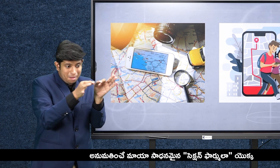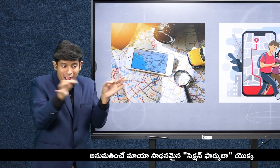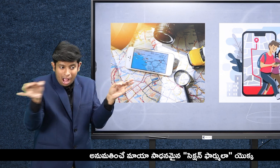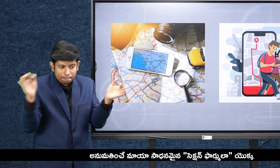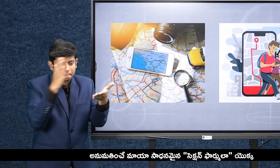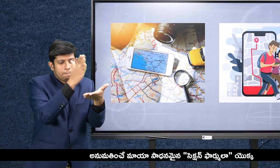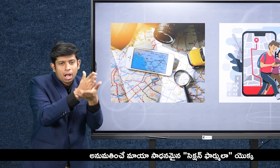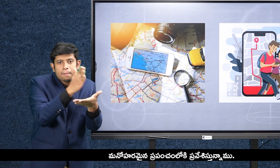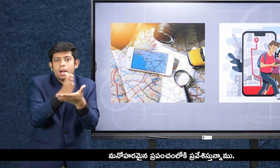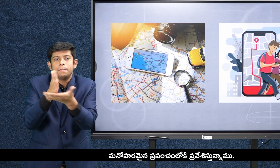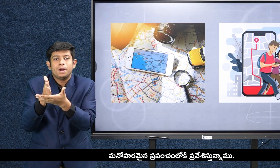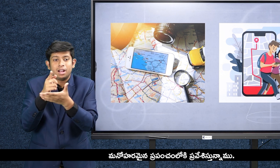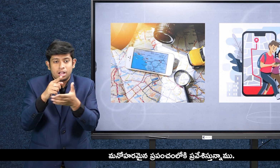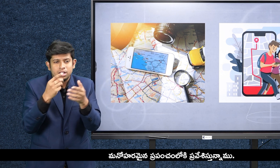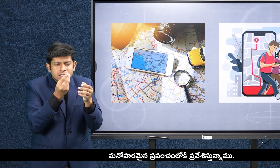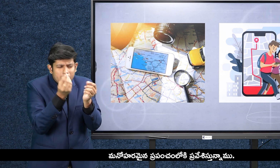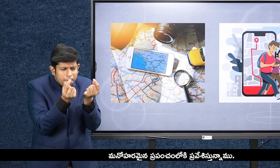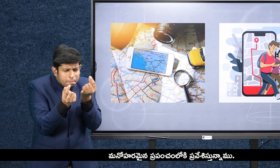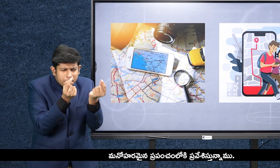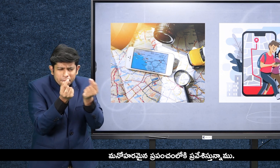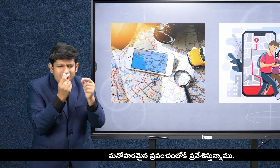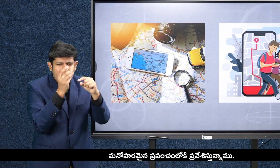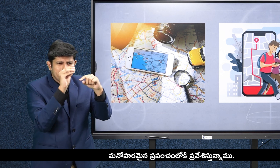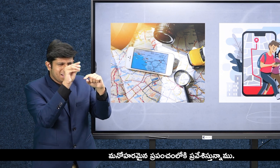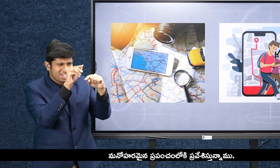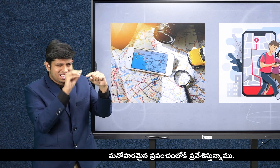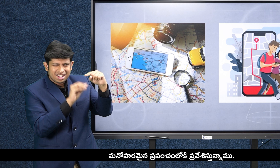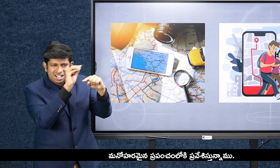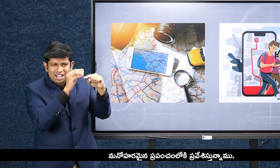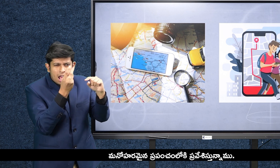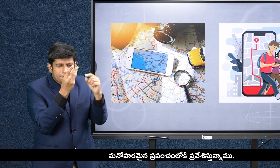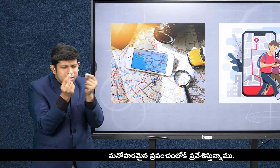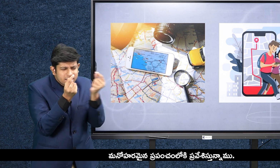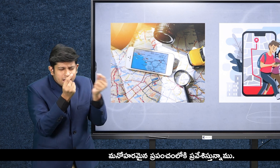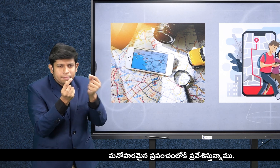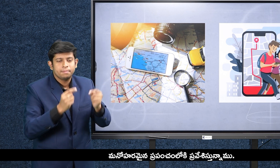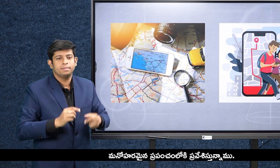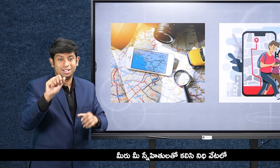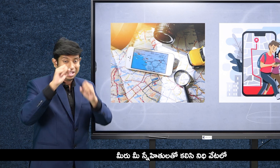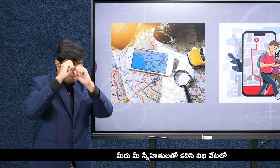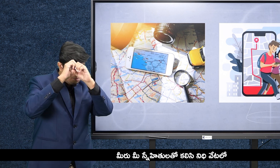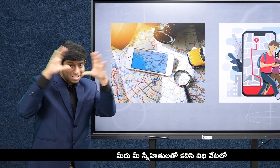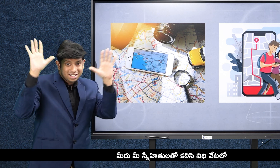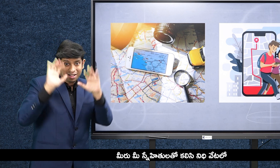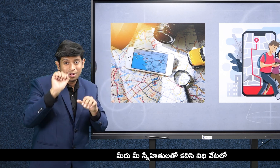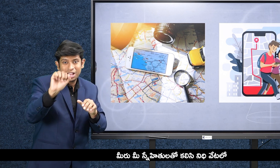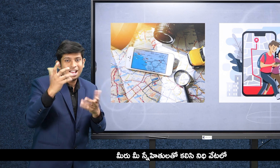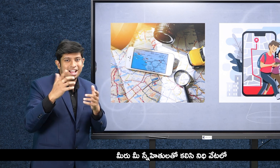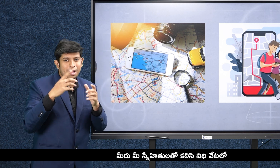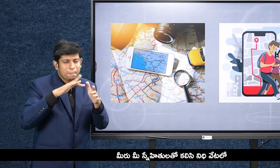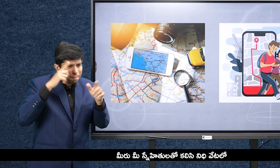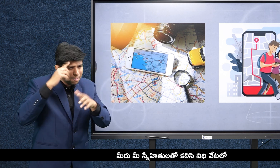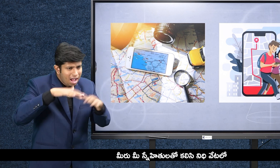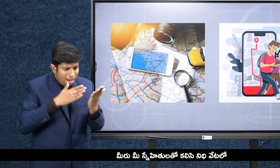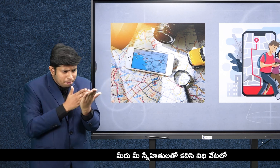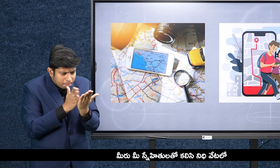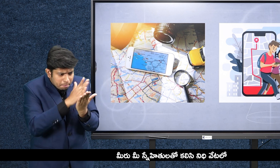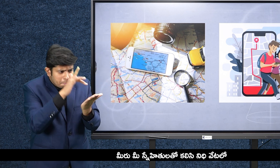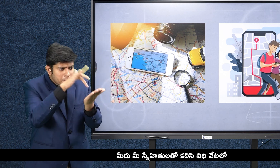యొక్క మనోహరమైన ప్రపంచంలోకి ప్రవేశిస్తున్నాము మీరు మీ స్నేహితులతో కలిసి నిధి